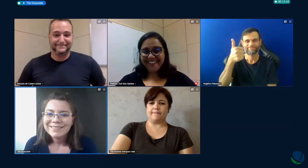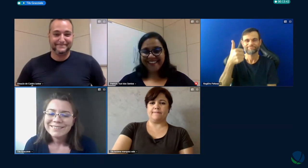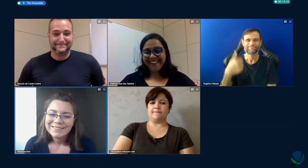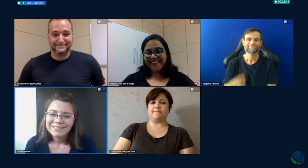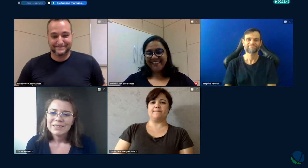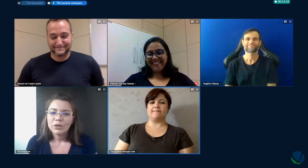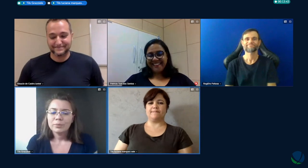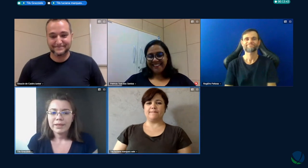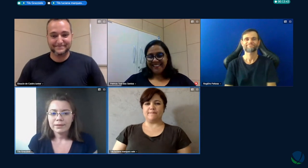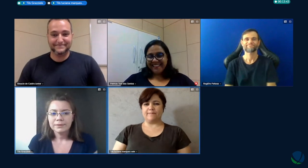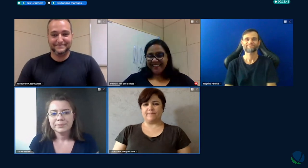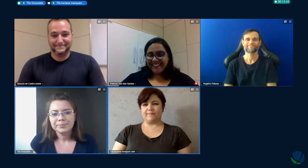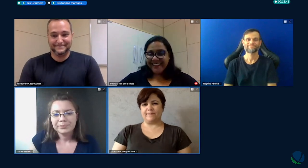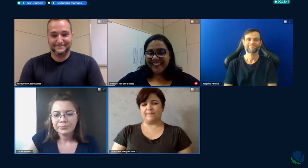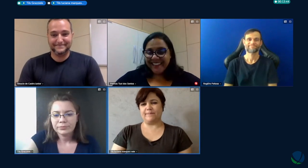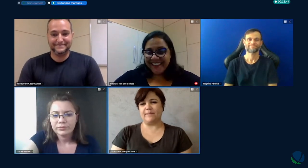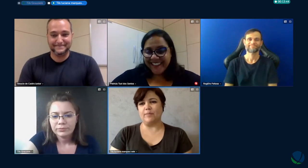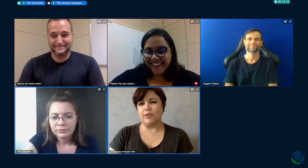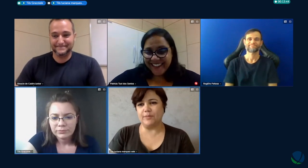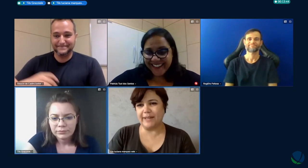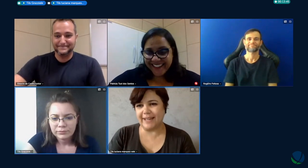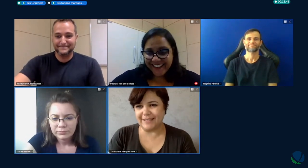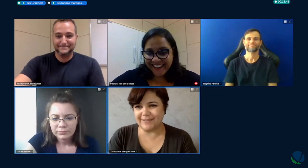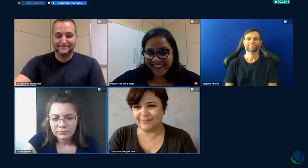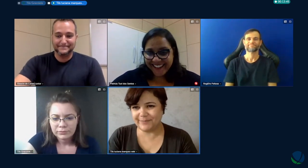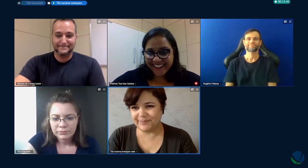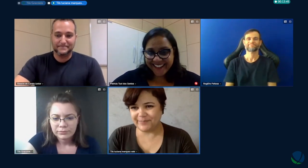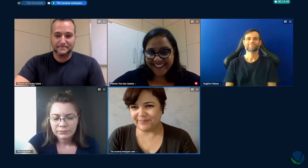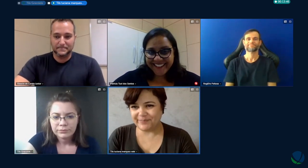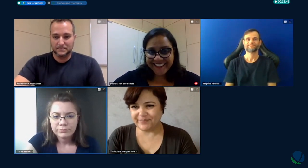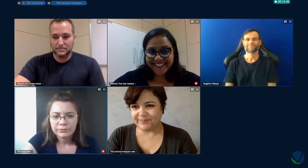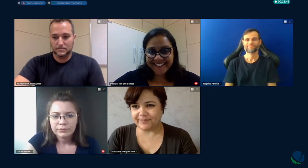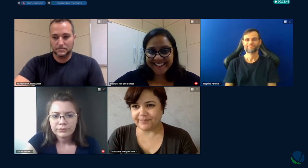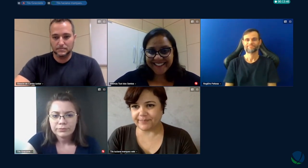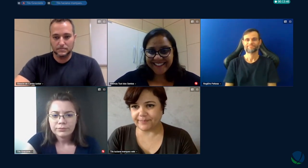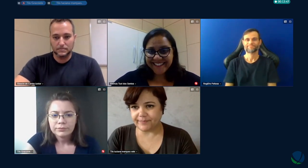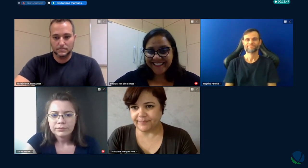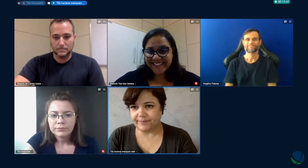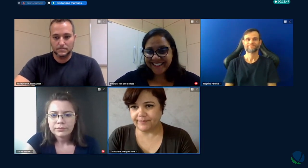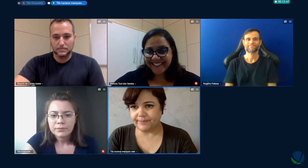Franciele, obrigada. Muito obrigada.